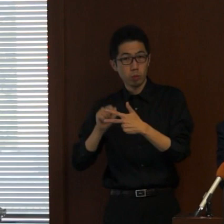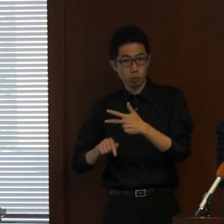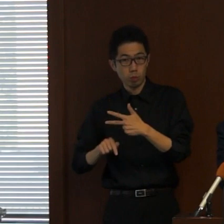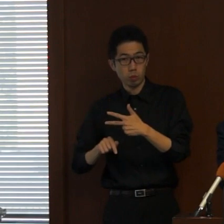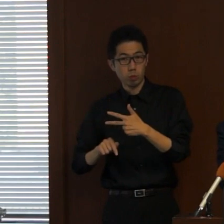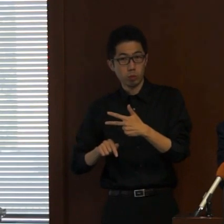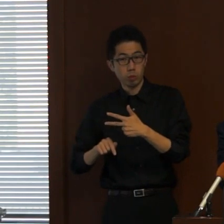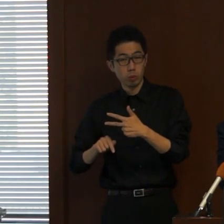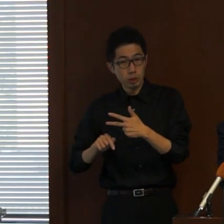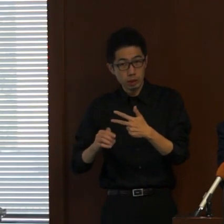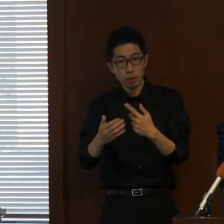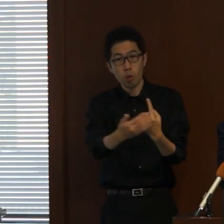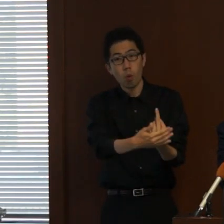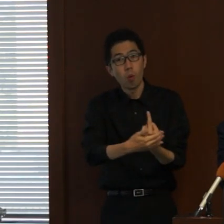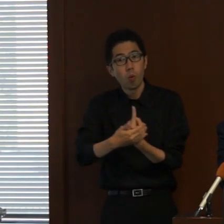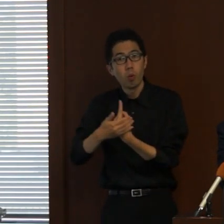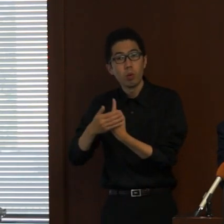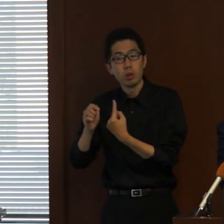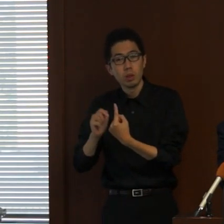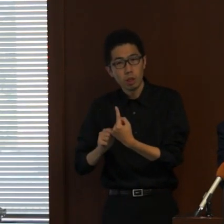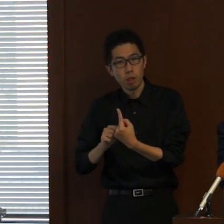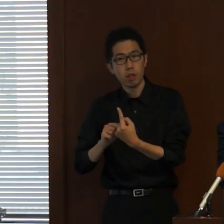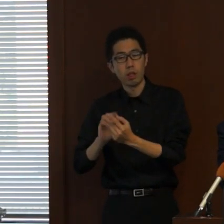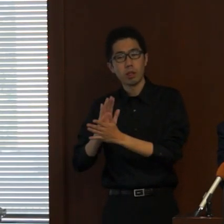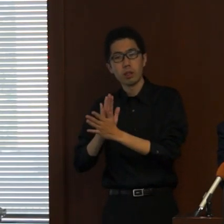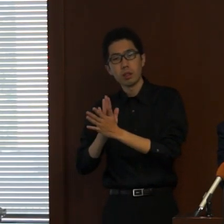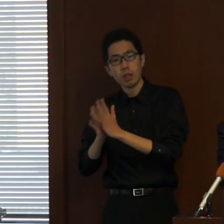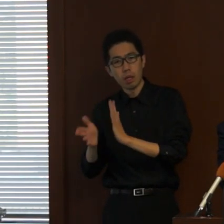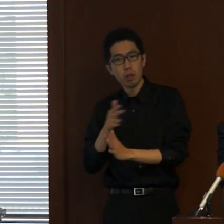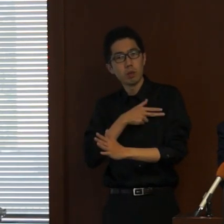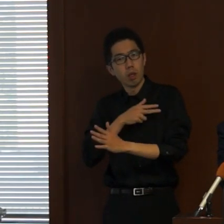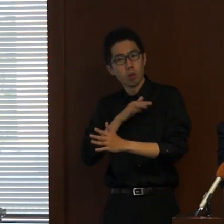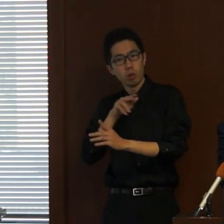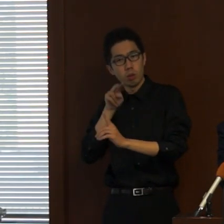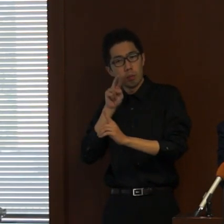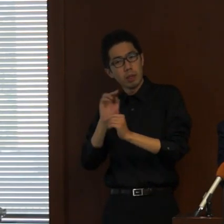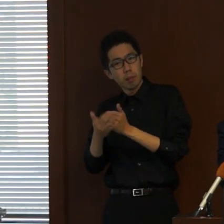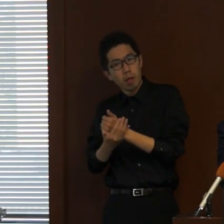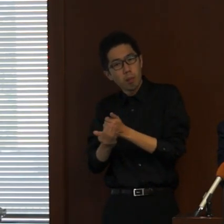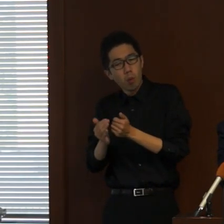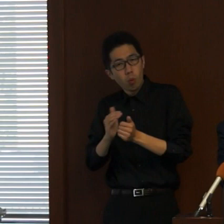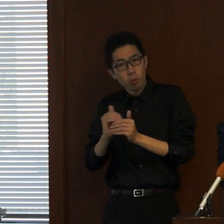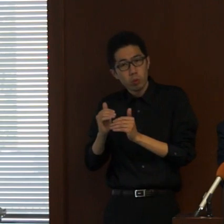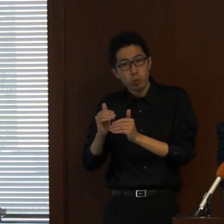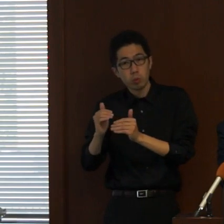みんなでしっかりこう見守りながらやっていくっていうところまで用意しておかないと、